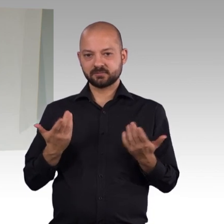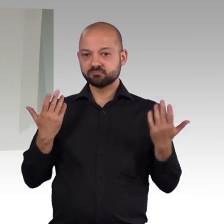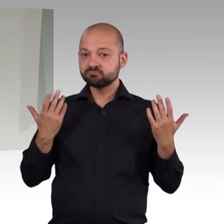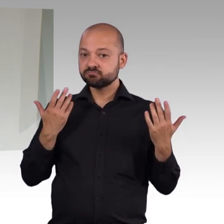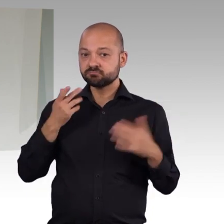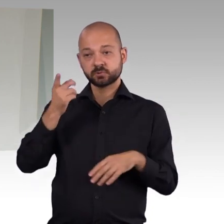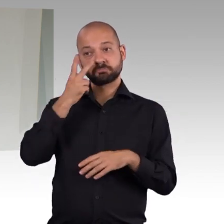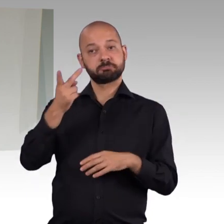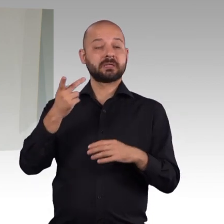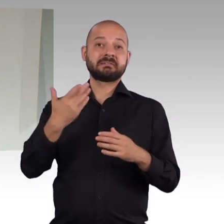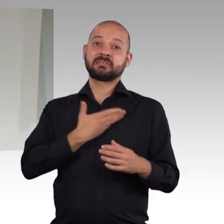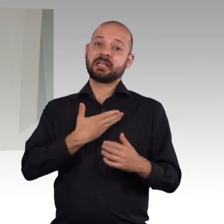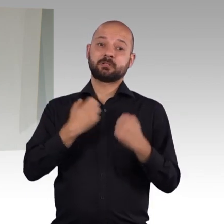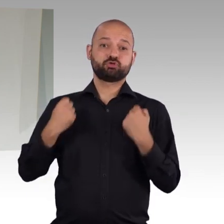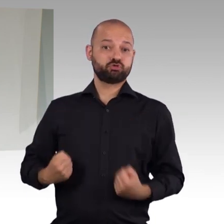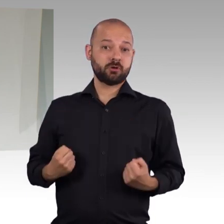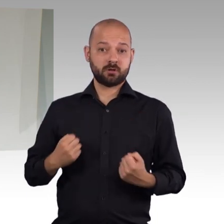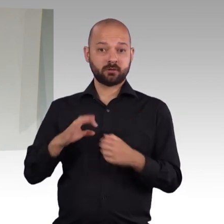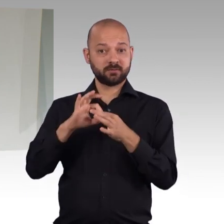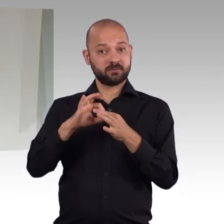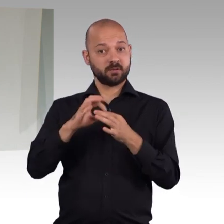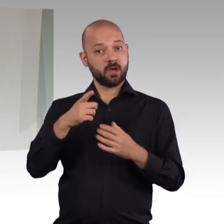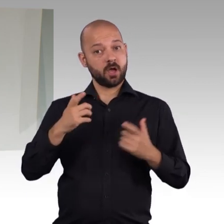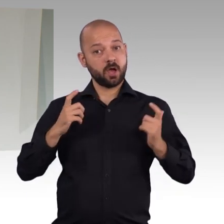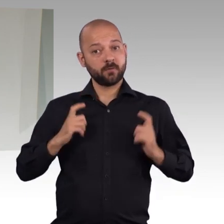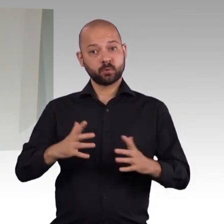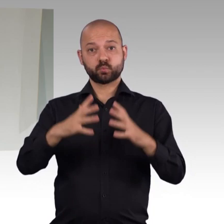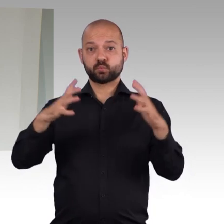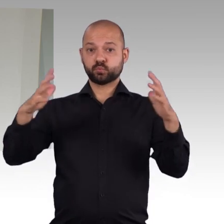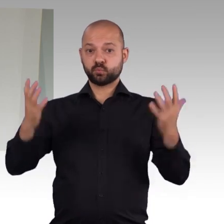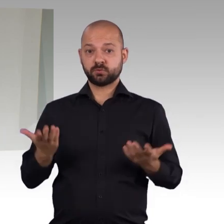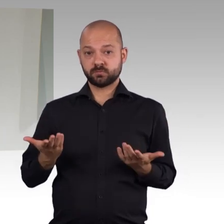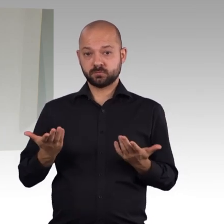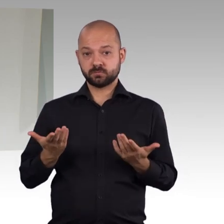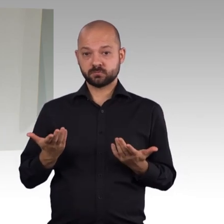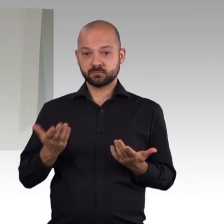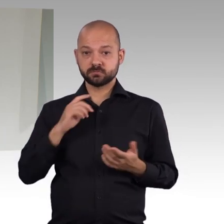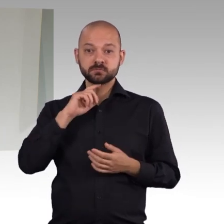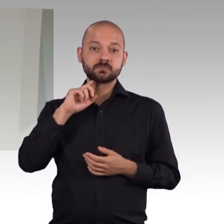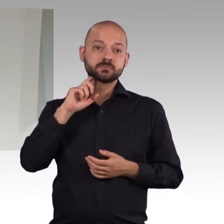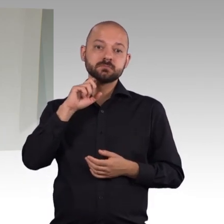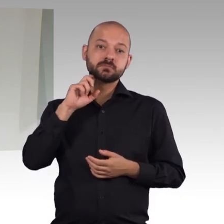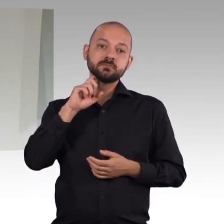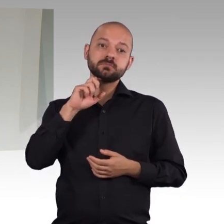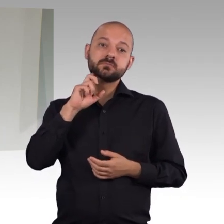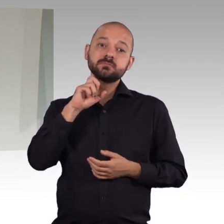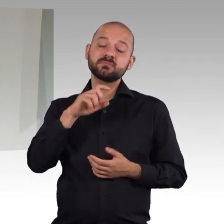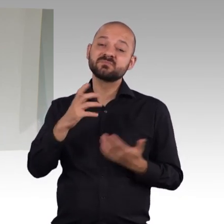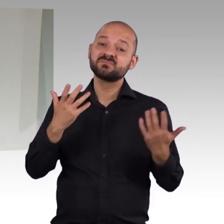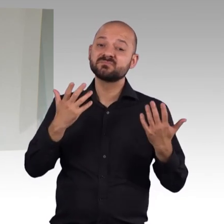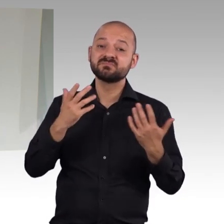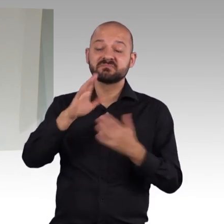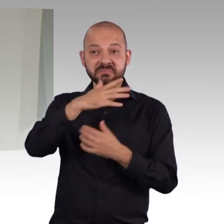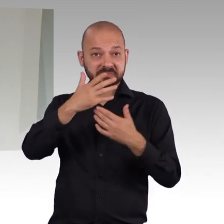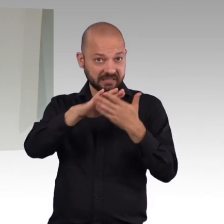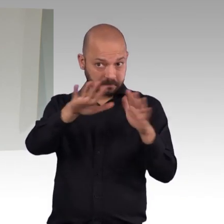das Beste für die Bundeswehr. Schon die 1,5% sind ja im Kern schon 60 Milliarden. Ihre Forderung ist